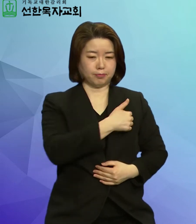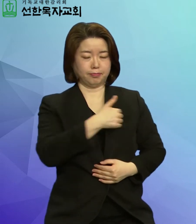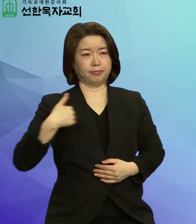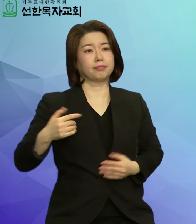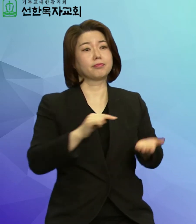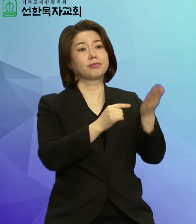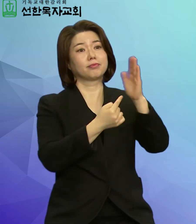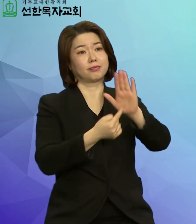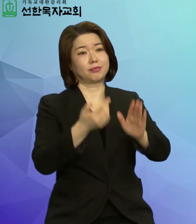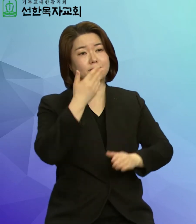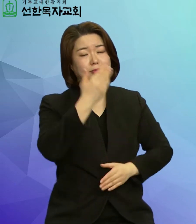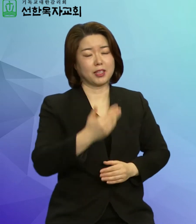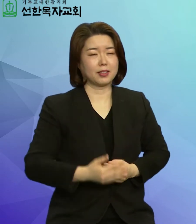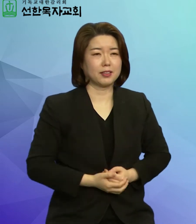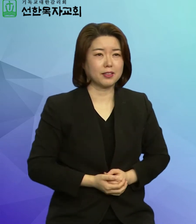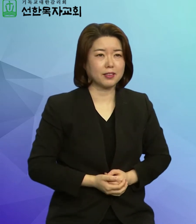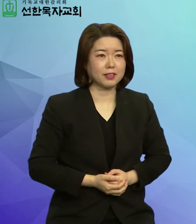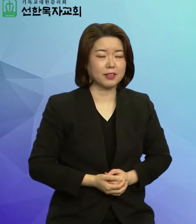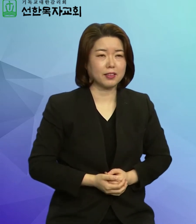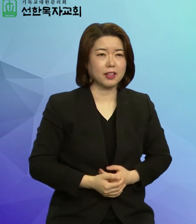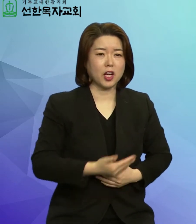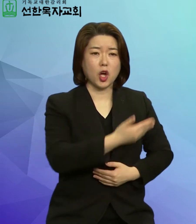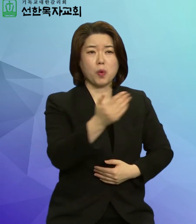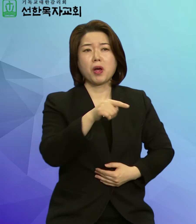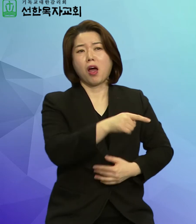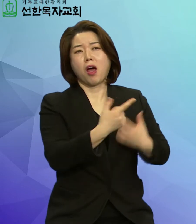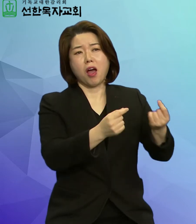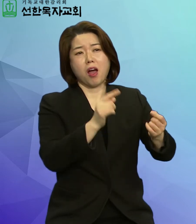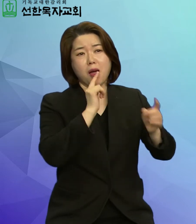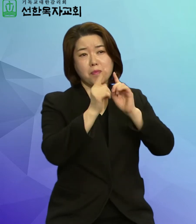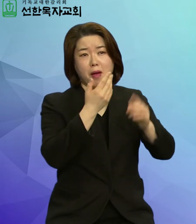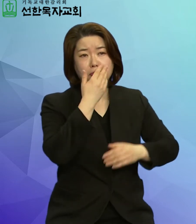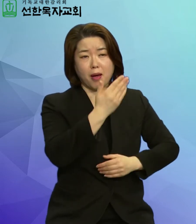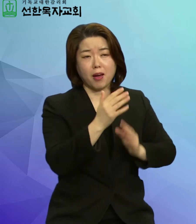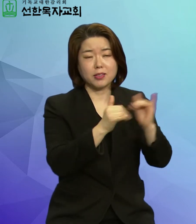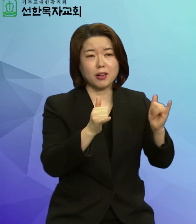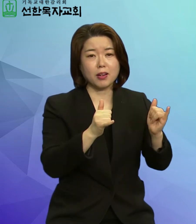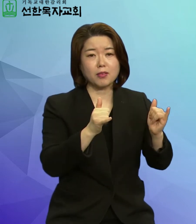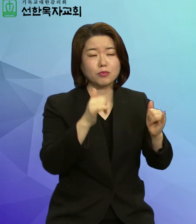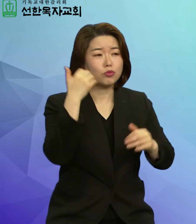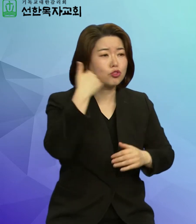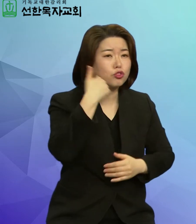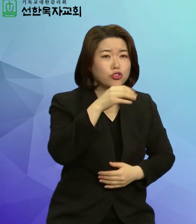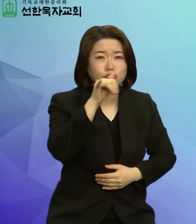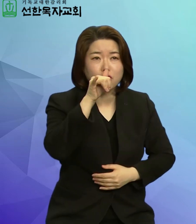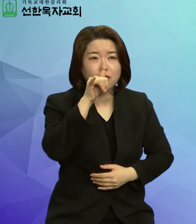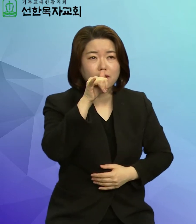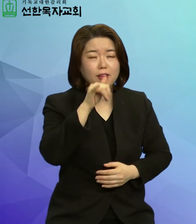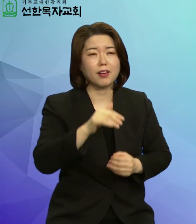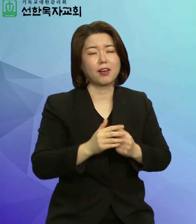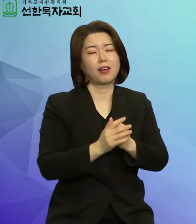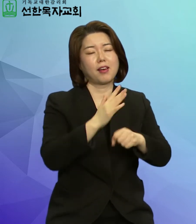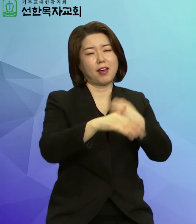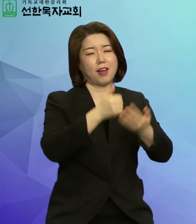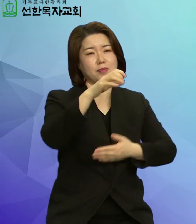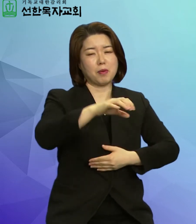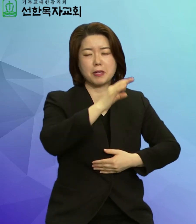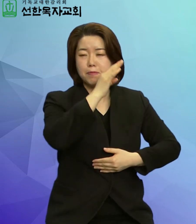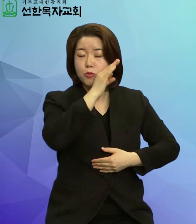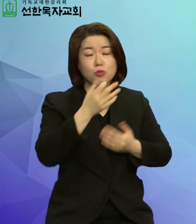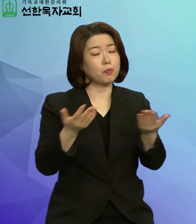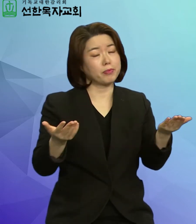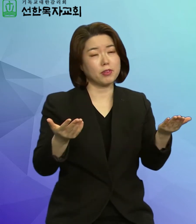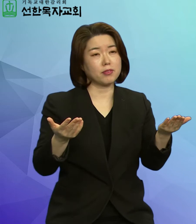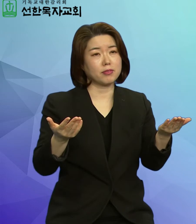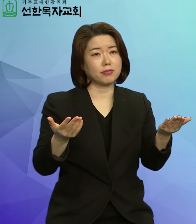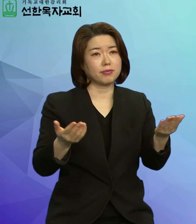자신을 떳떳하게 내세웁니다. 여러분, 이렇게 말할 수 있는 사람이 도대체 있을까요? 하나님